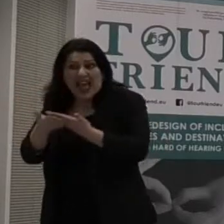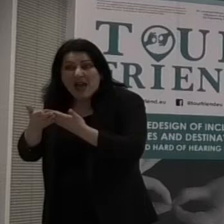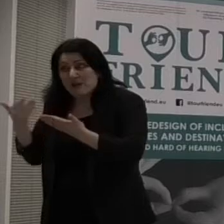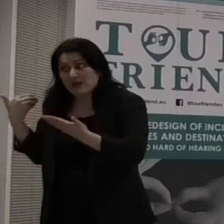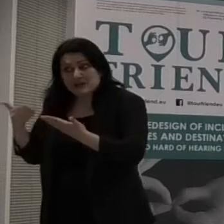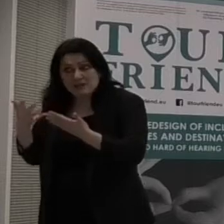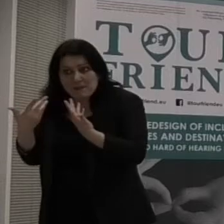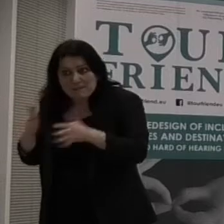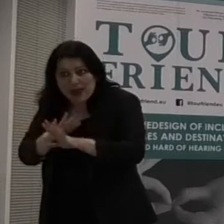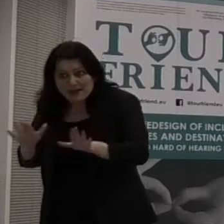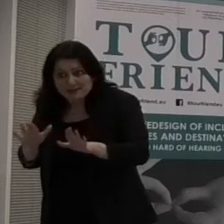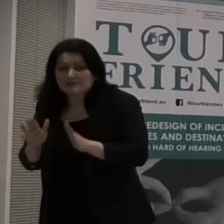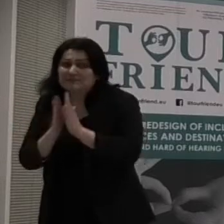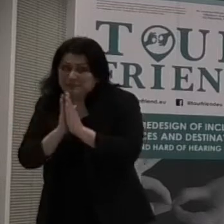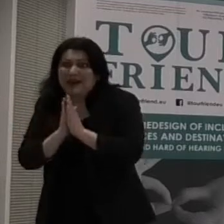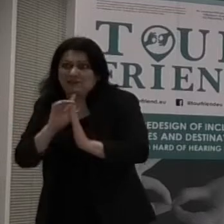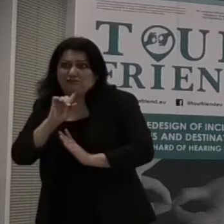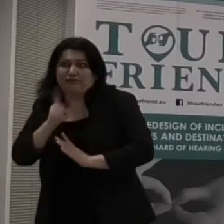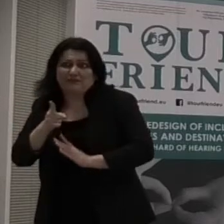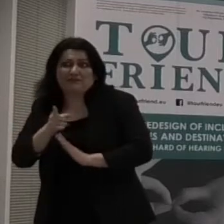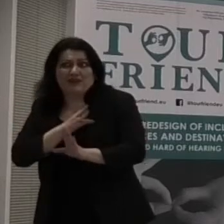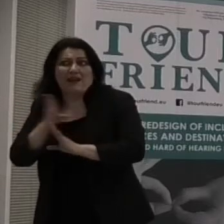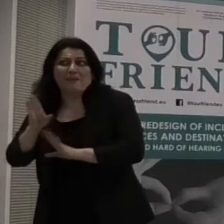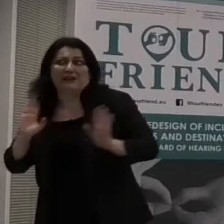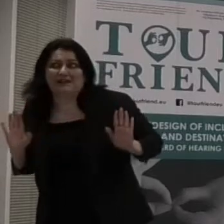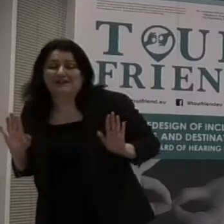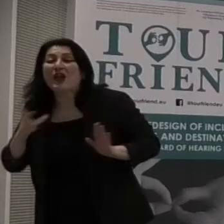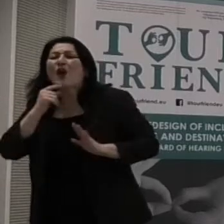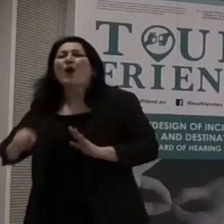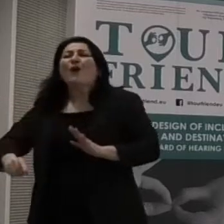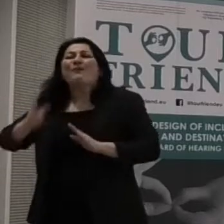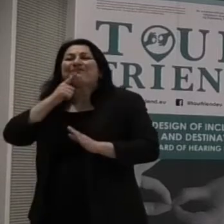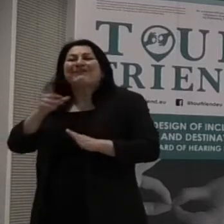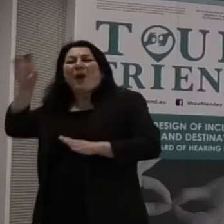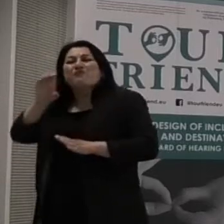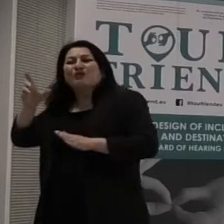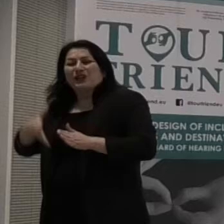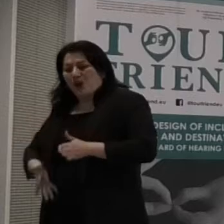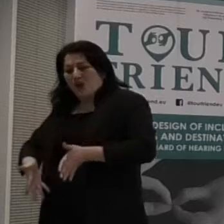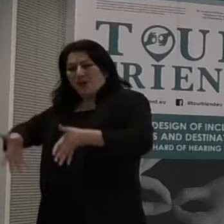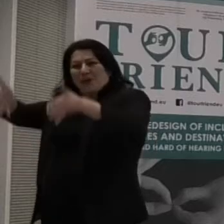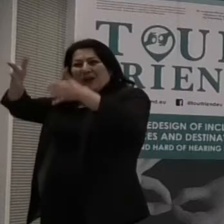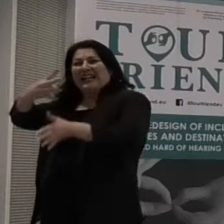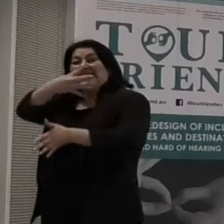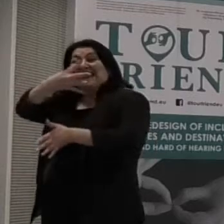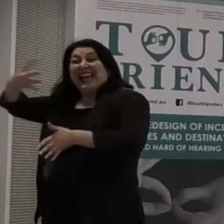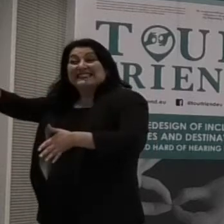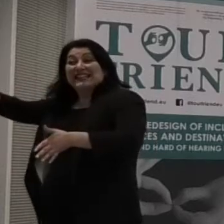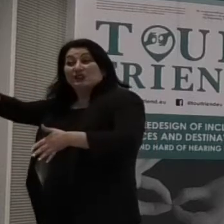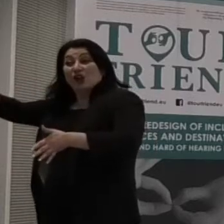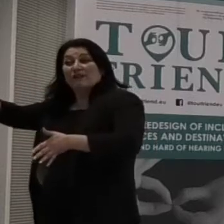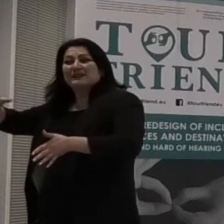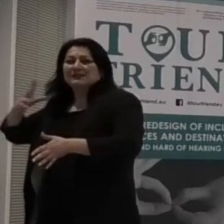σπεύσετε, γιατί πλέον και οι τέσσερις όροφοι, οι οποίοι είναι οι μόνιμες εκθέσεις του